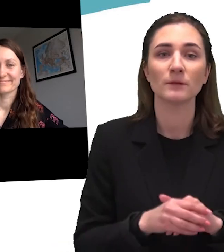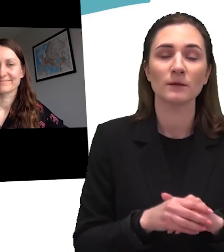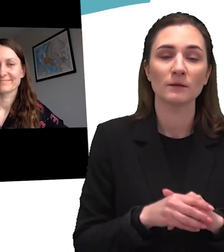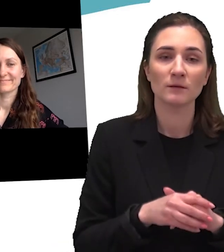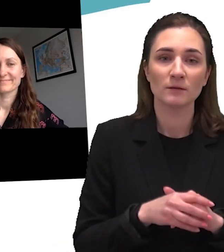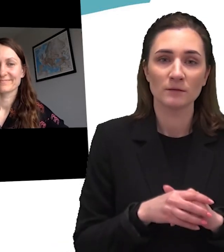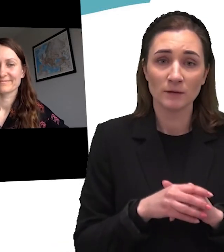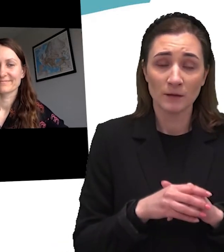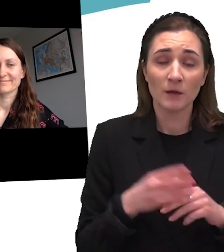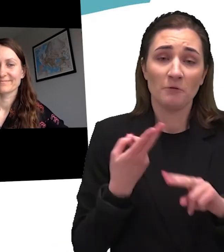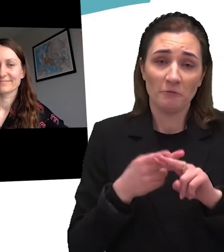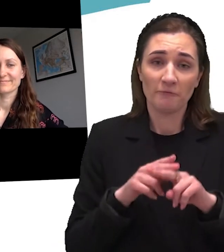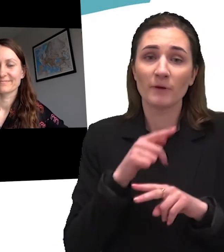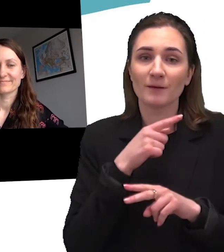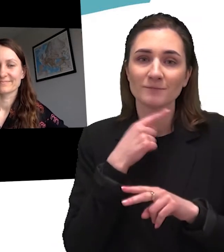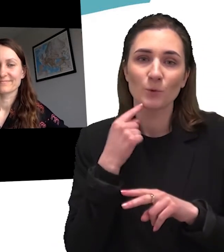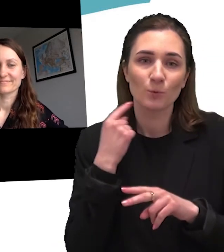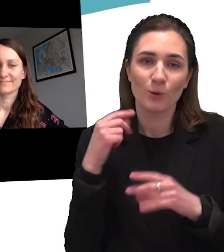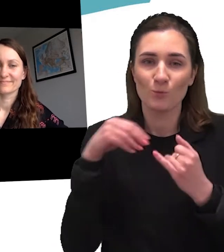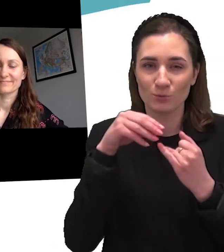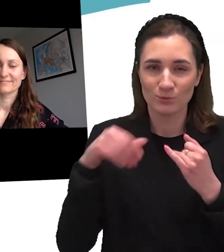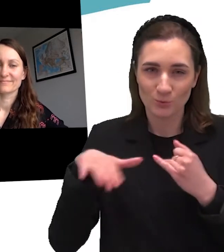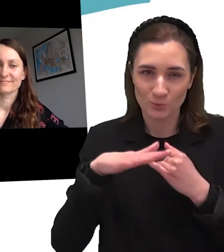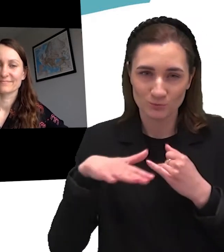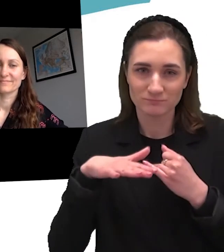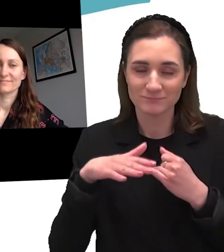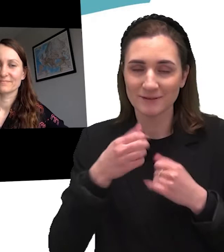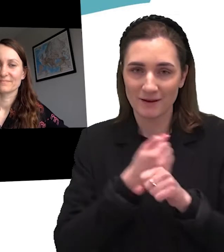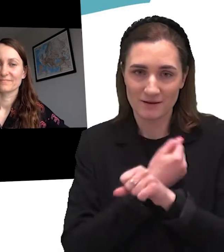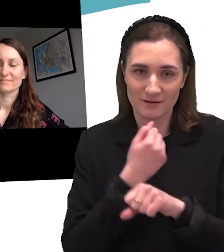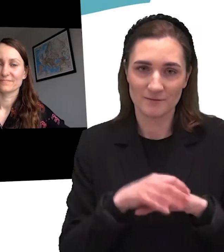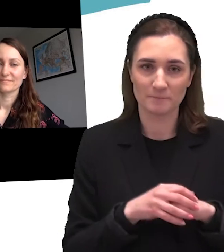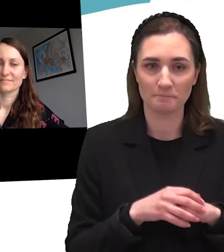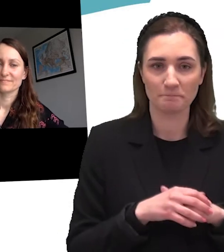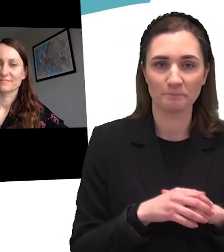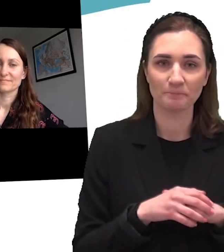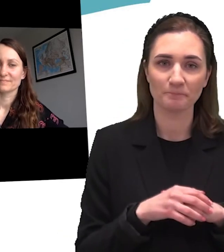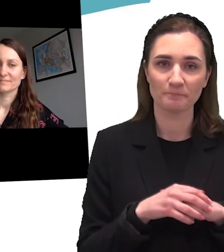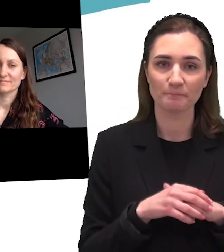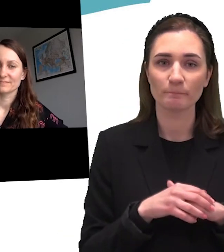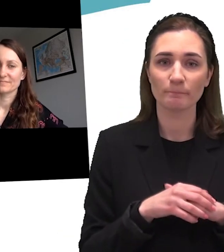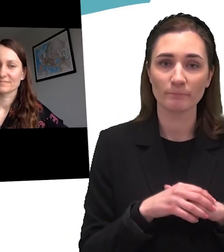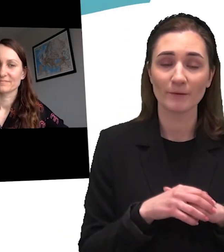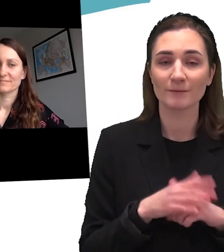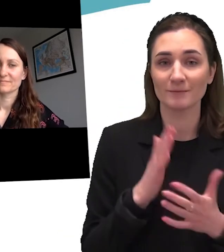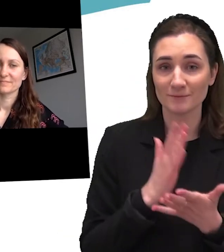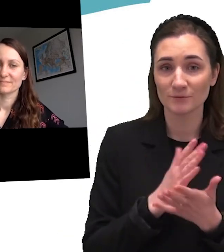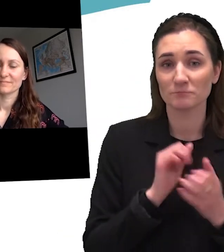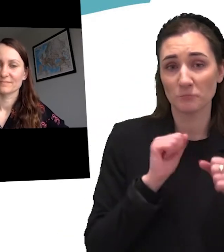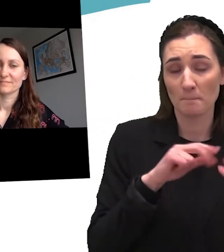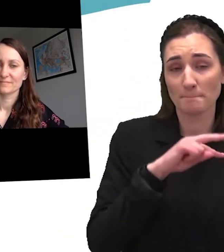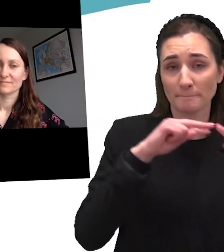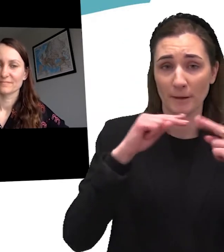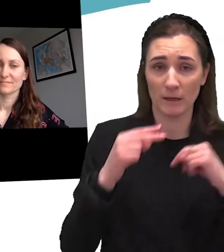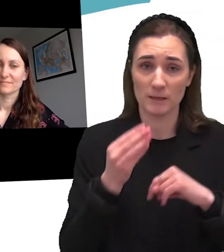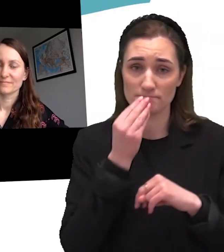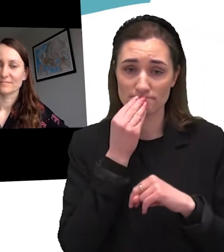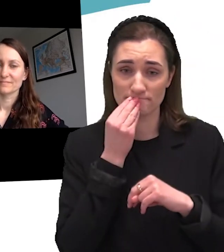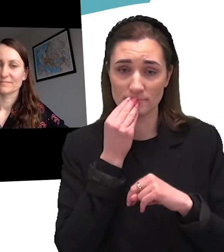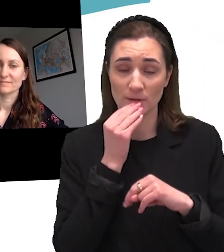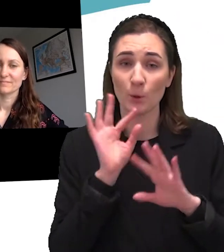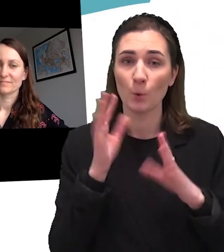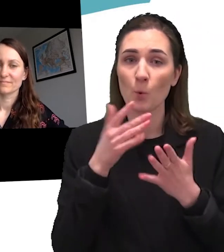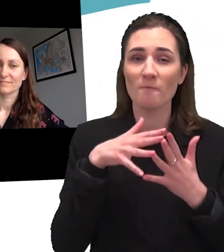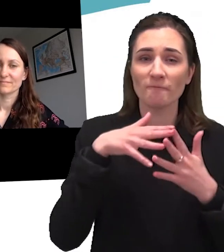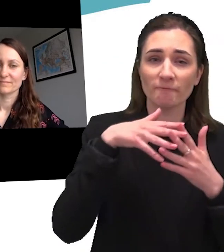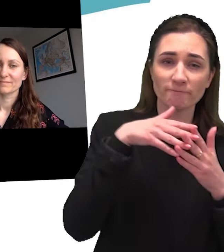prakaituoja, daugiau iš jų dar jiems tos druskos reikia, dėl to jie ir linkia į tos suresnius dalykus. Tai labai gera